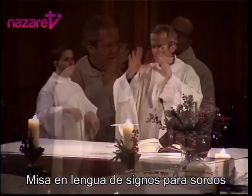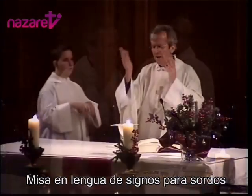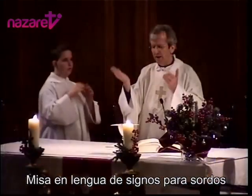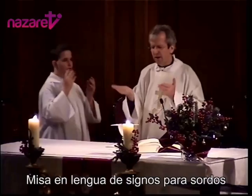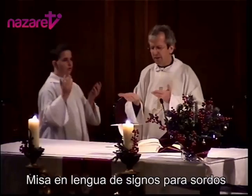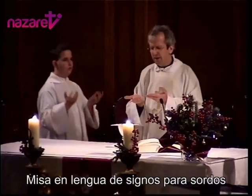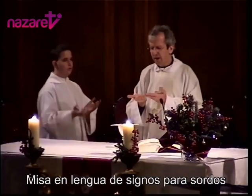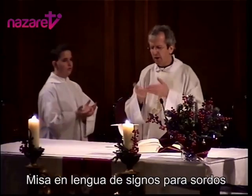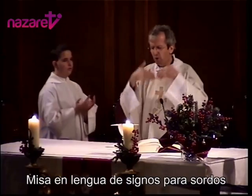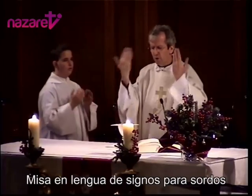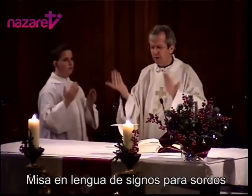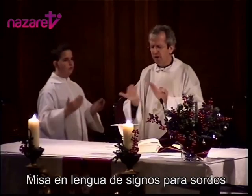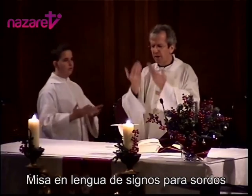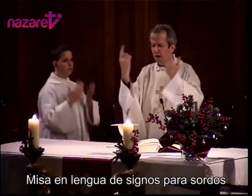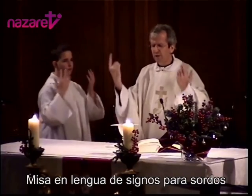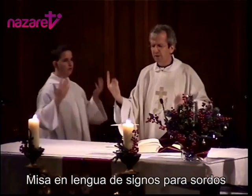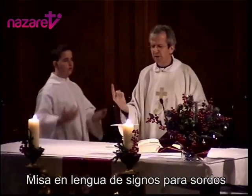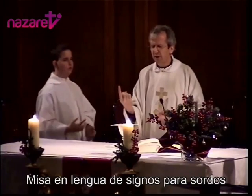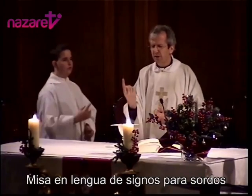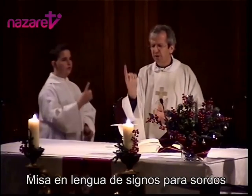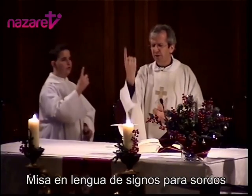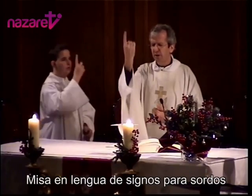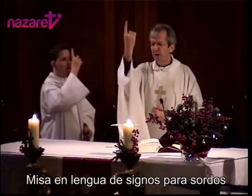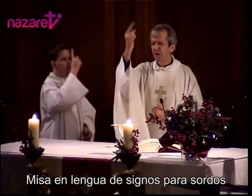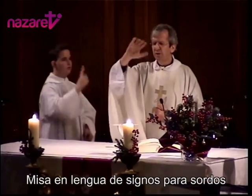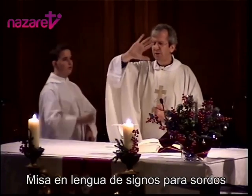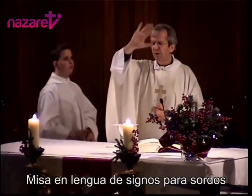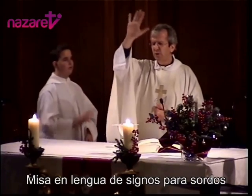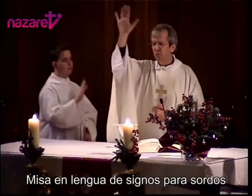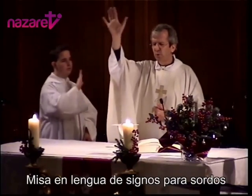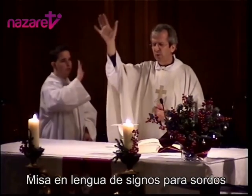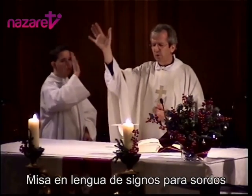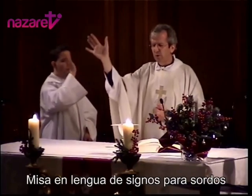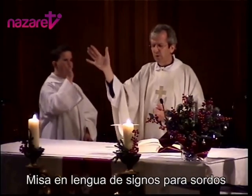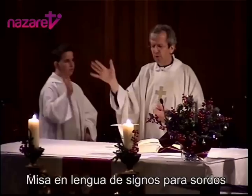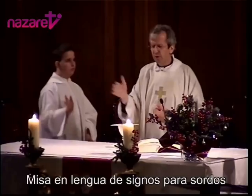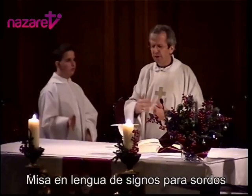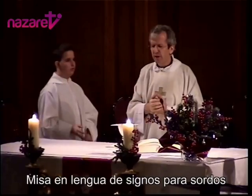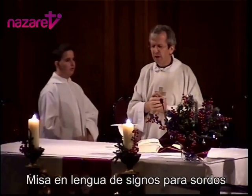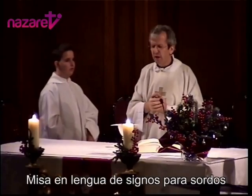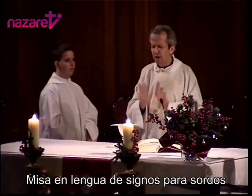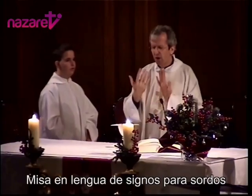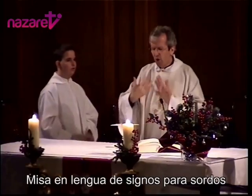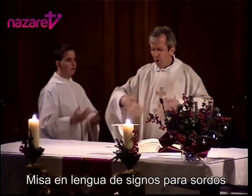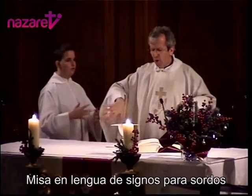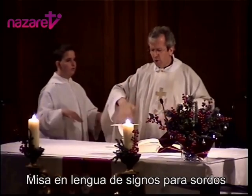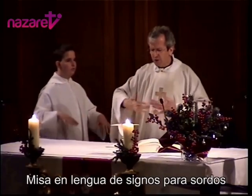están el cielo y la tierra de tu gloria.